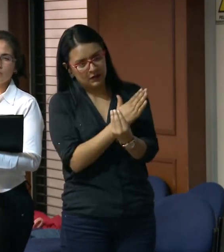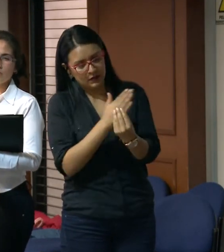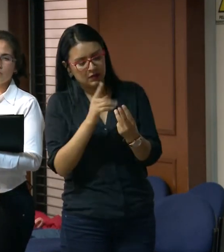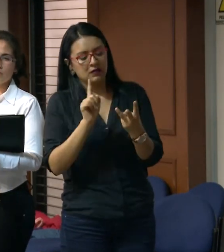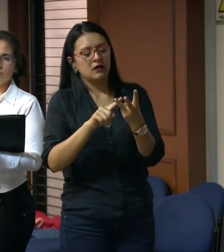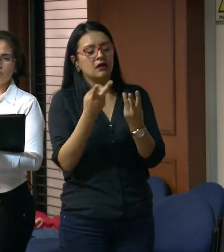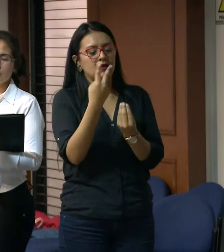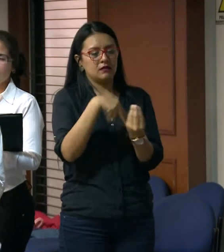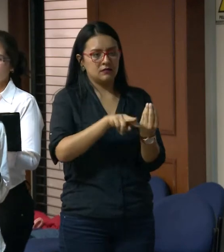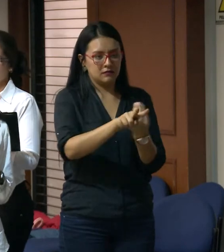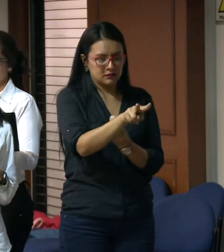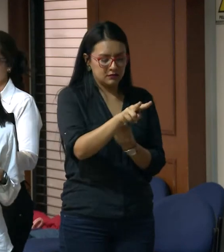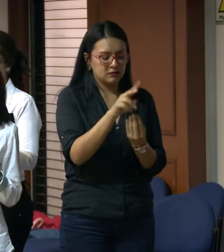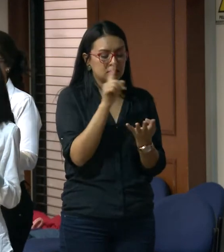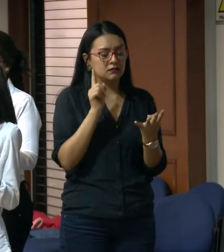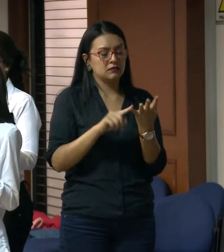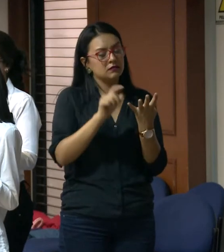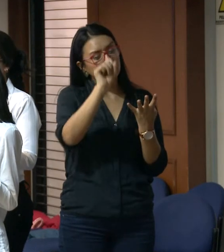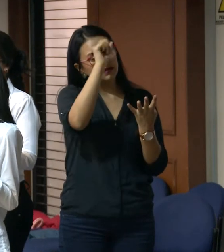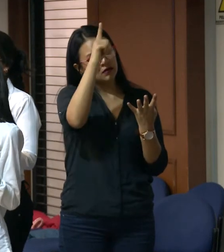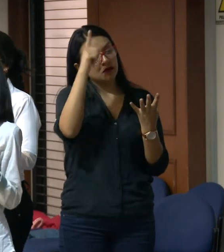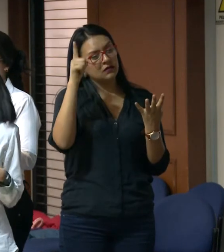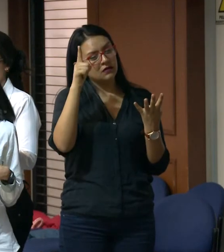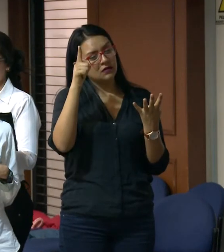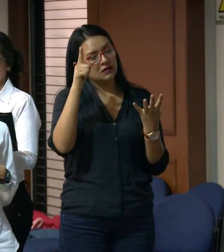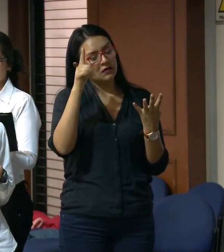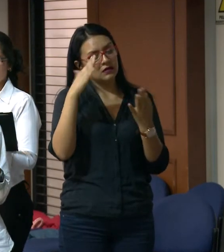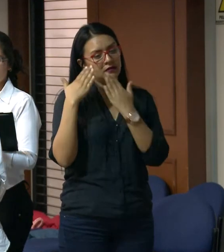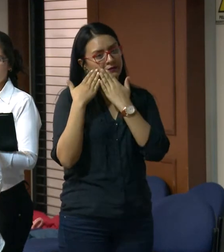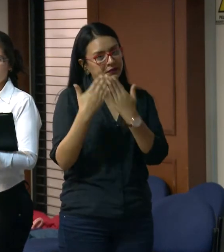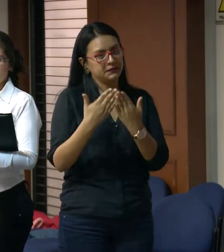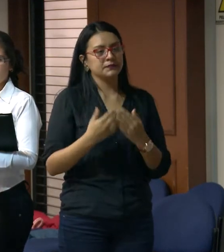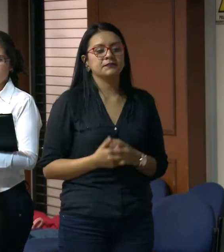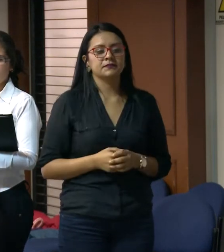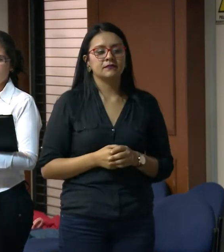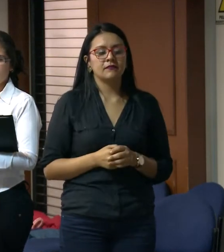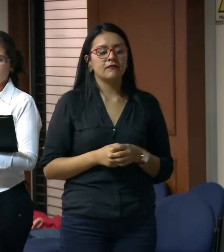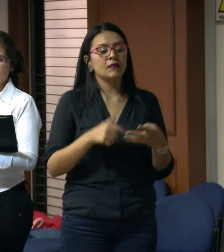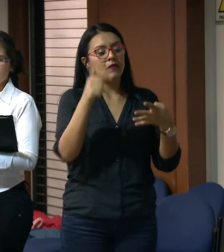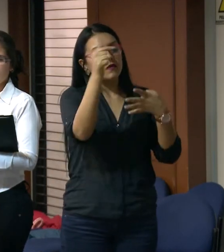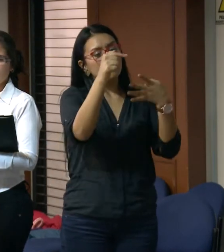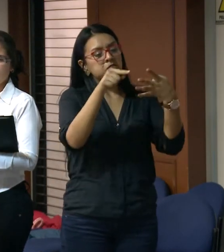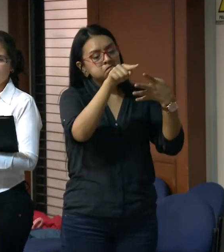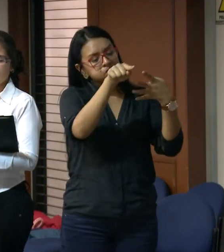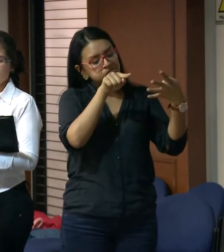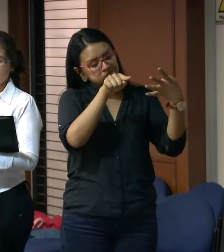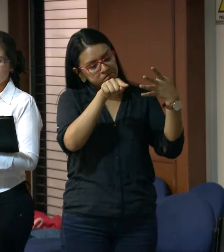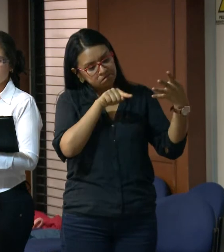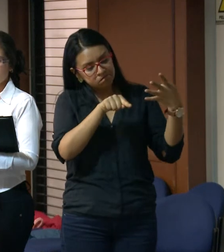artes visuales y el lenguaje literario. Algunos de ellos,